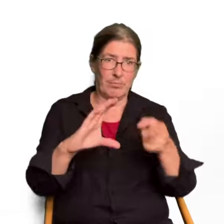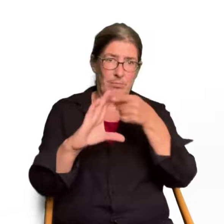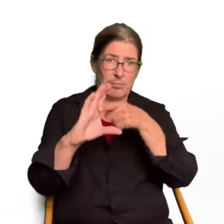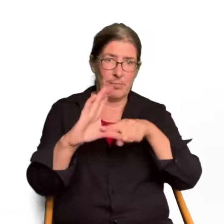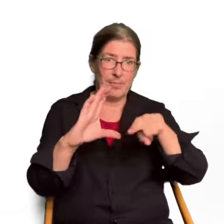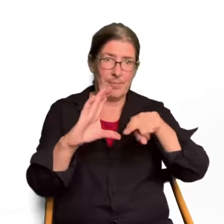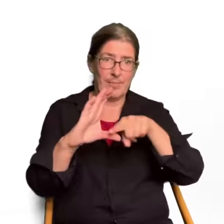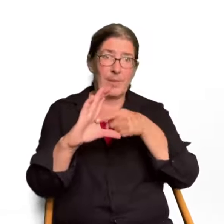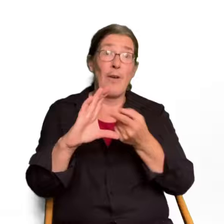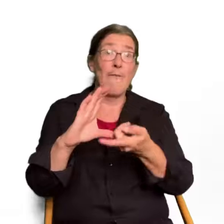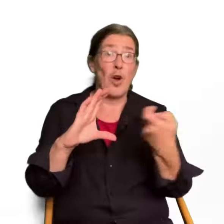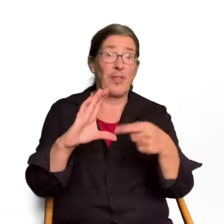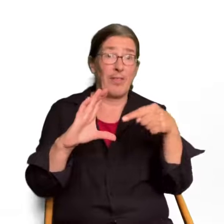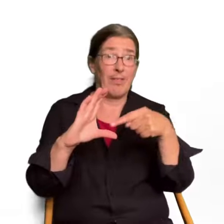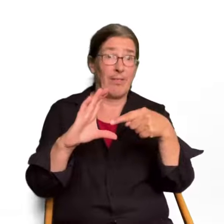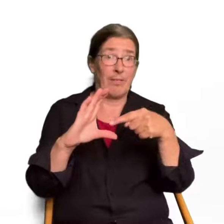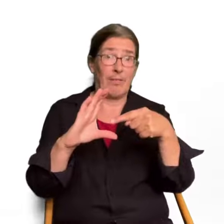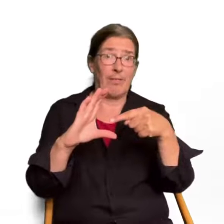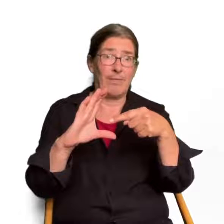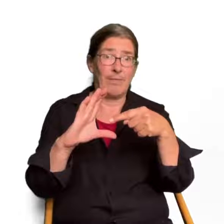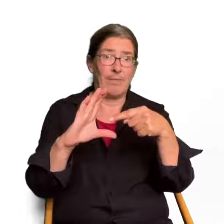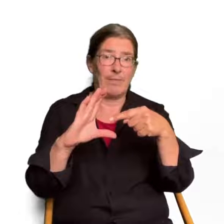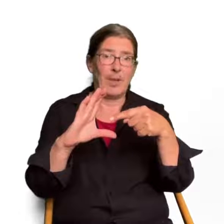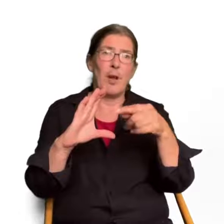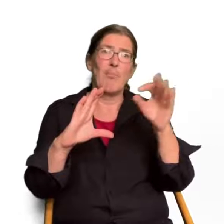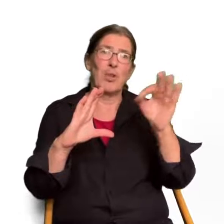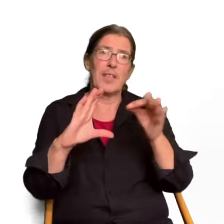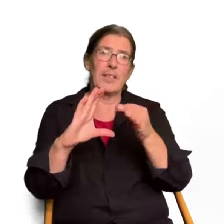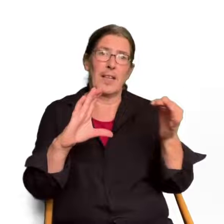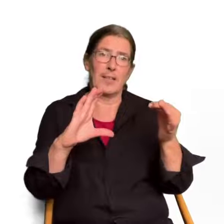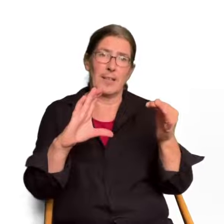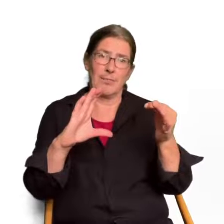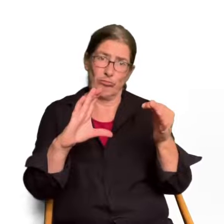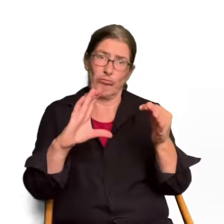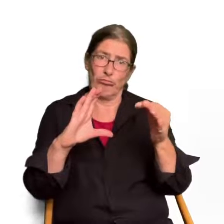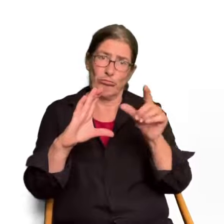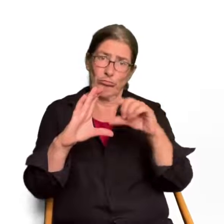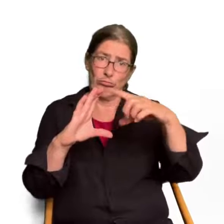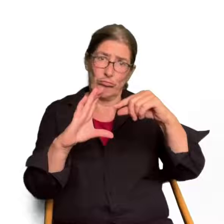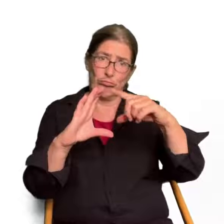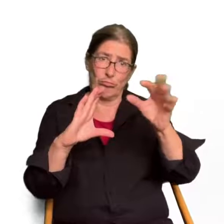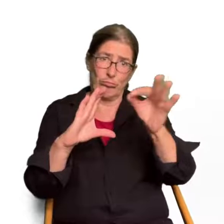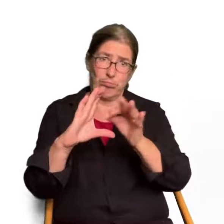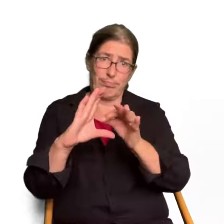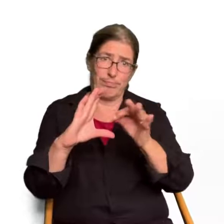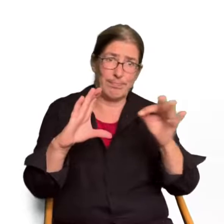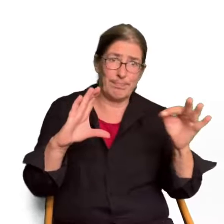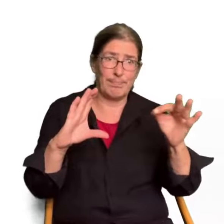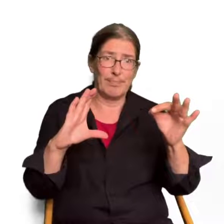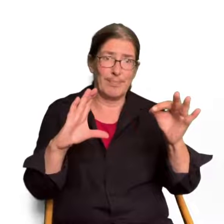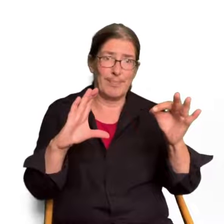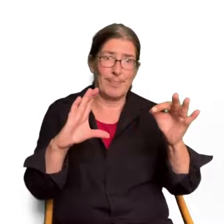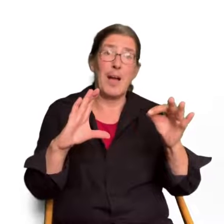diesen Grundwert und von diesem Grundwert wird ein bestimmter Prozentsatz herausgenommen also